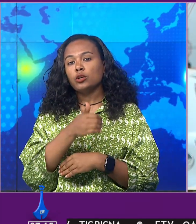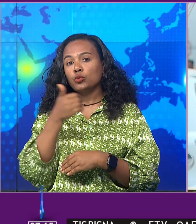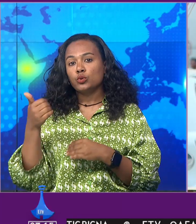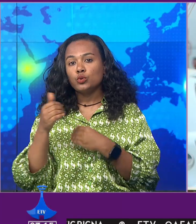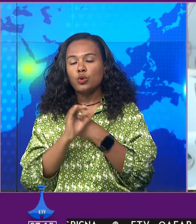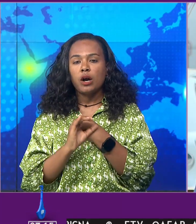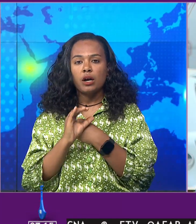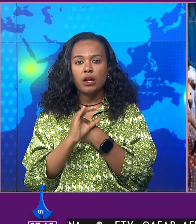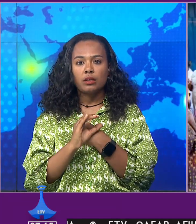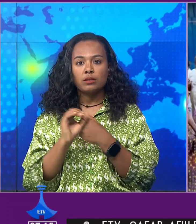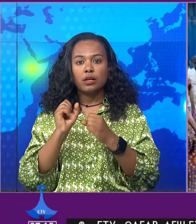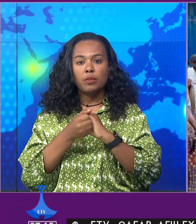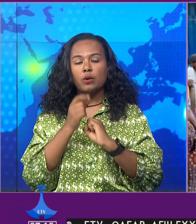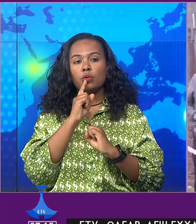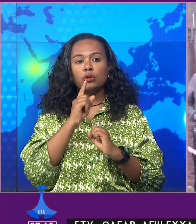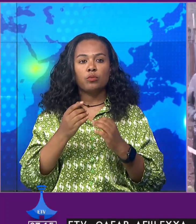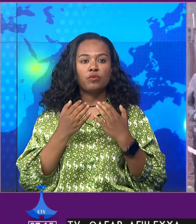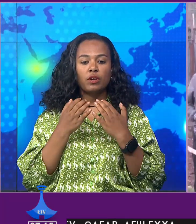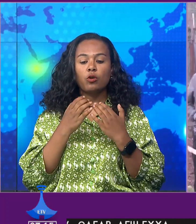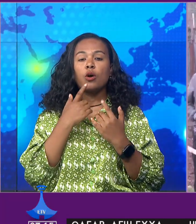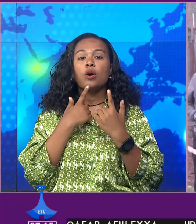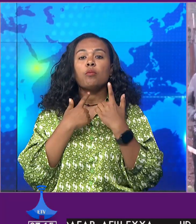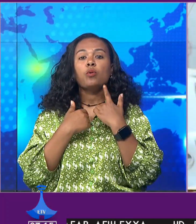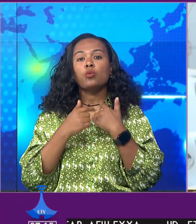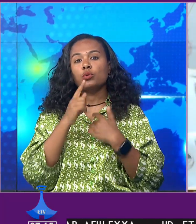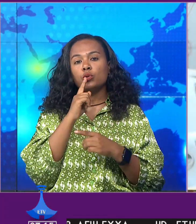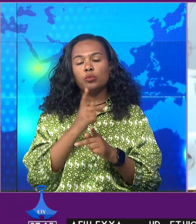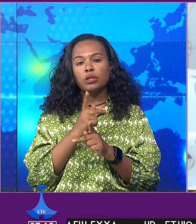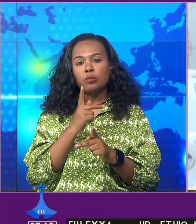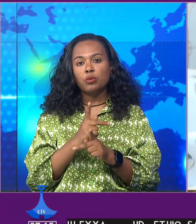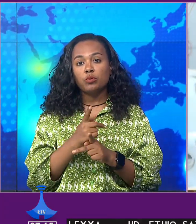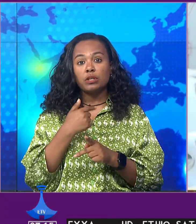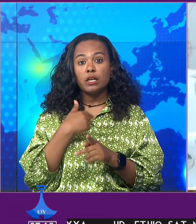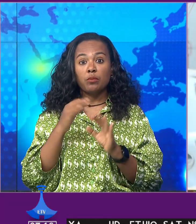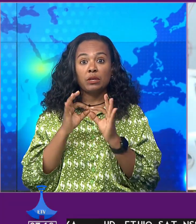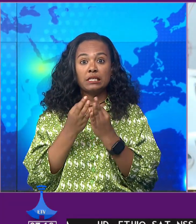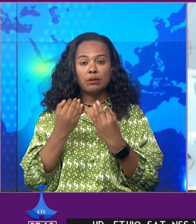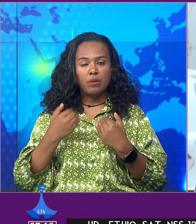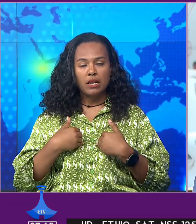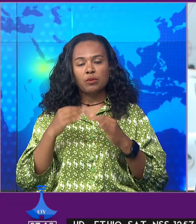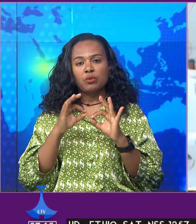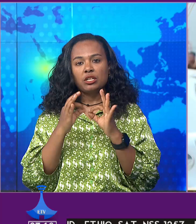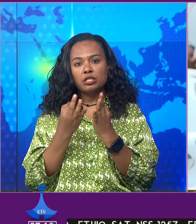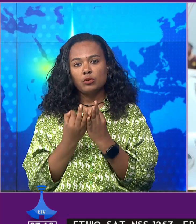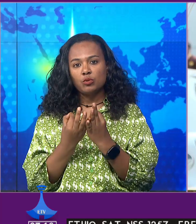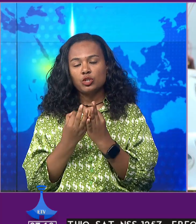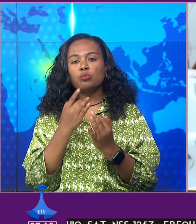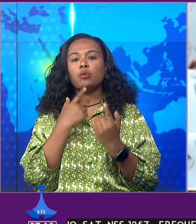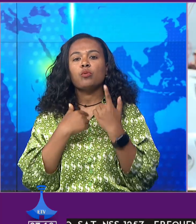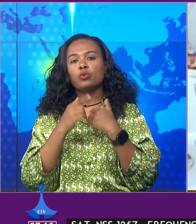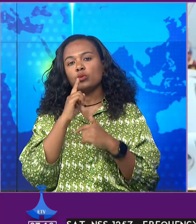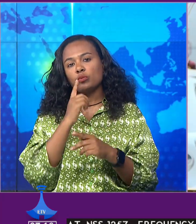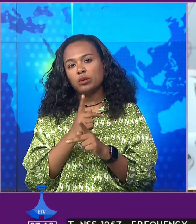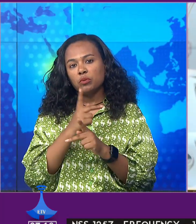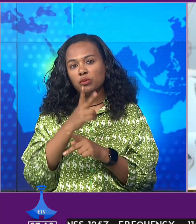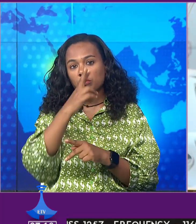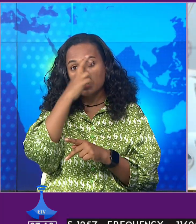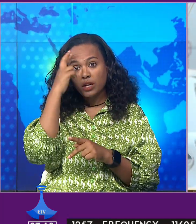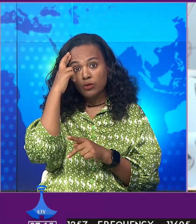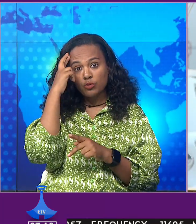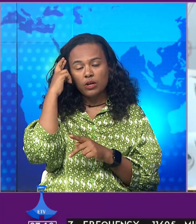ሀገራት ለመለወጥ ነው የምንፈልገው። በጉጉት ነው የሚጠብቁት። እውነት ለመናገር የኔም ቤተሰብ አለኝ፣ ቤተሰቦቼም ሌሎችም በጉጉት ነው የሚጠብቁት። ምክንያቱም